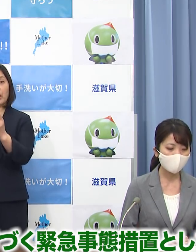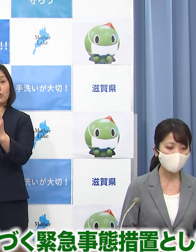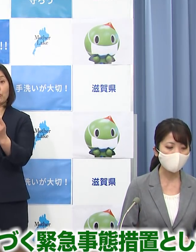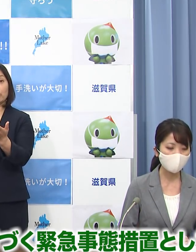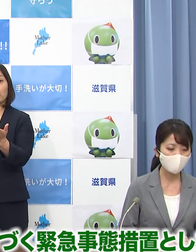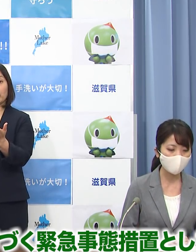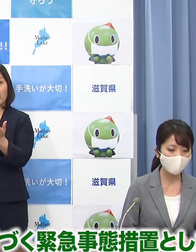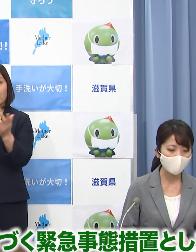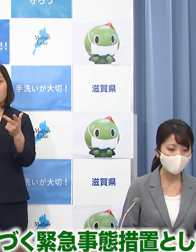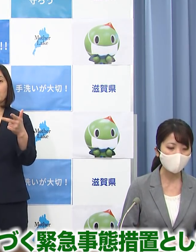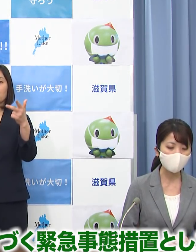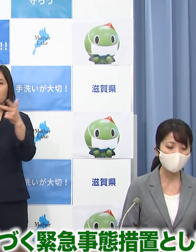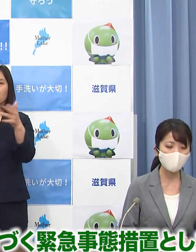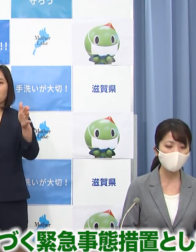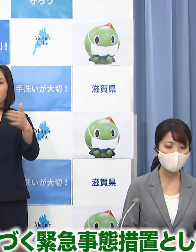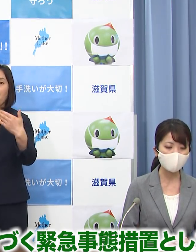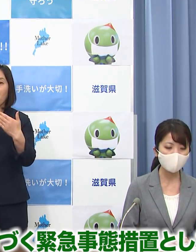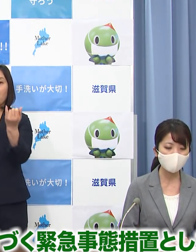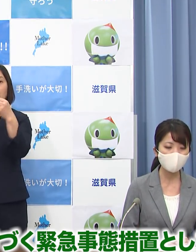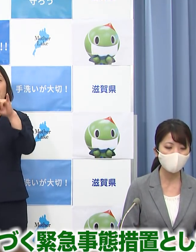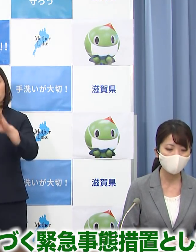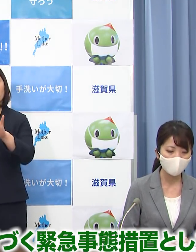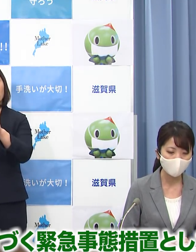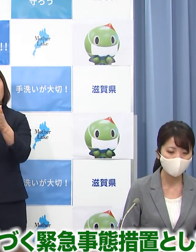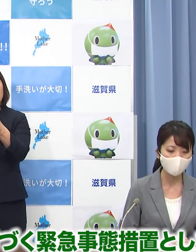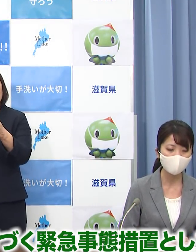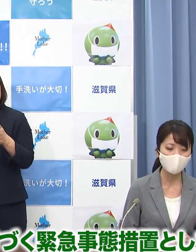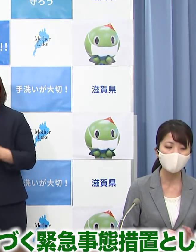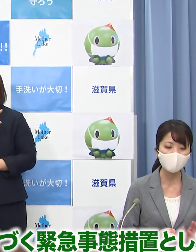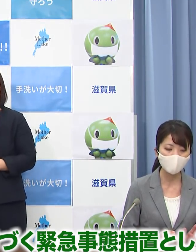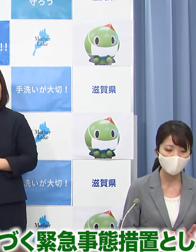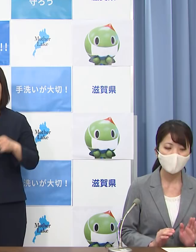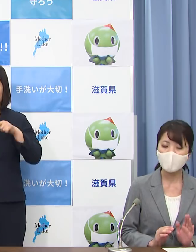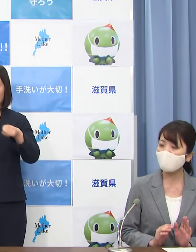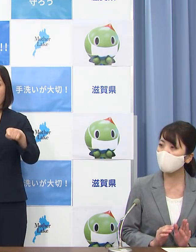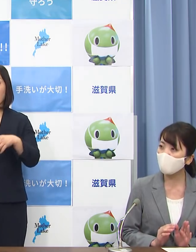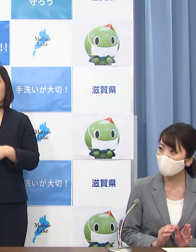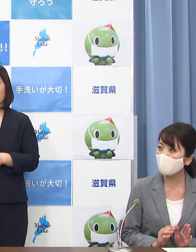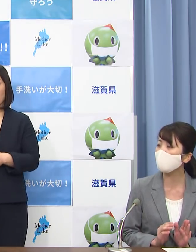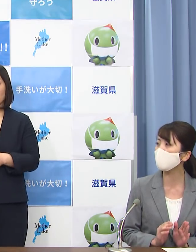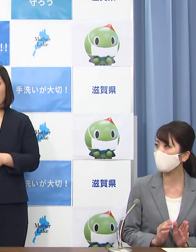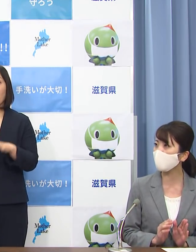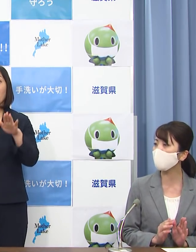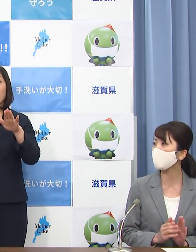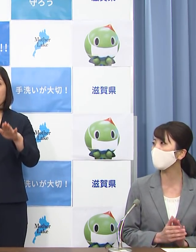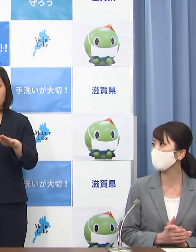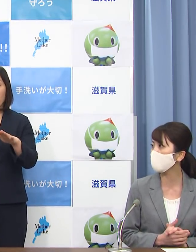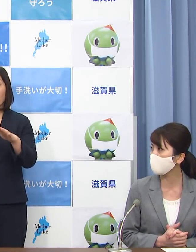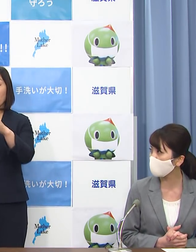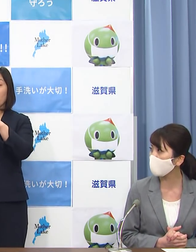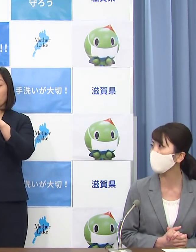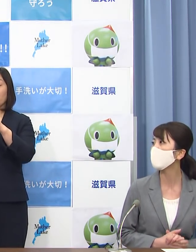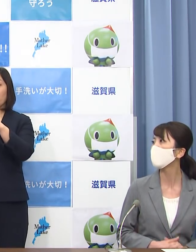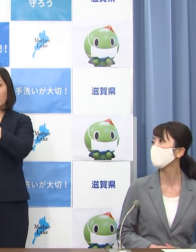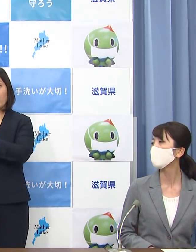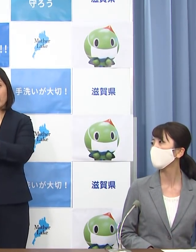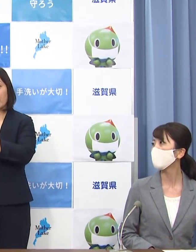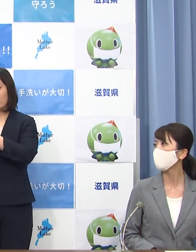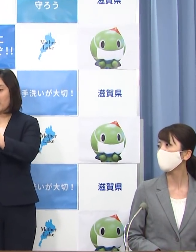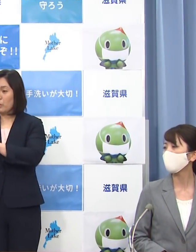施設の使用制限やイベントの開催自粛要請が発令されましたがなぜこのような措置に踏み切られたのでしょう